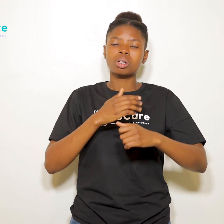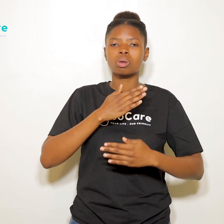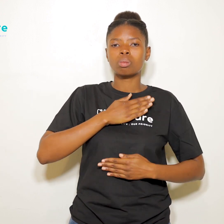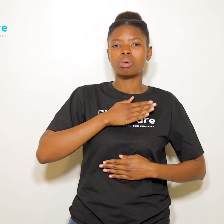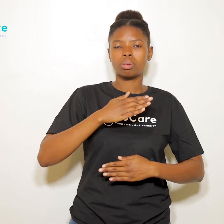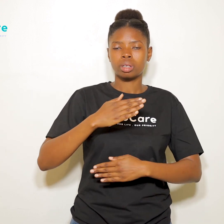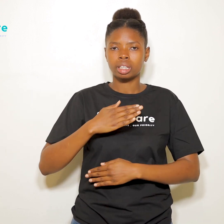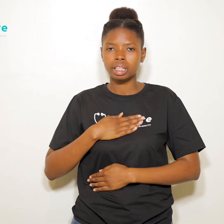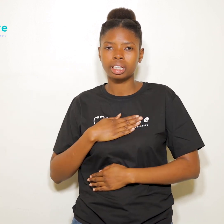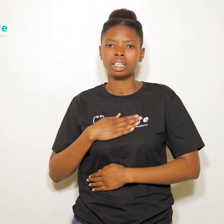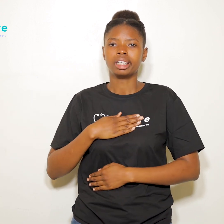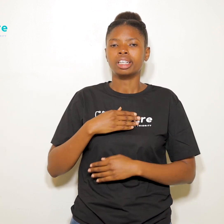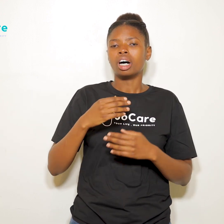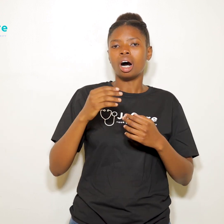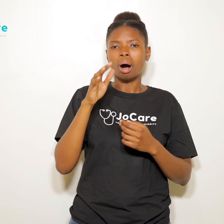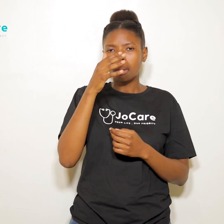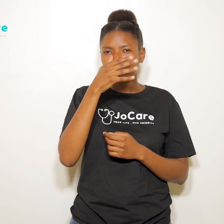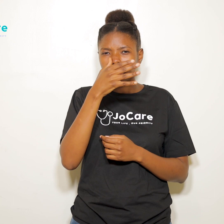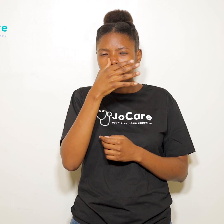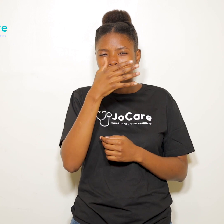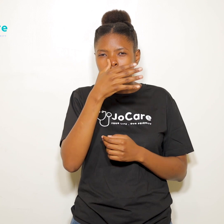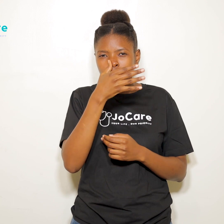uturera ntanga, tuba turi gukuza intanga kugira ngo